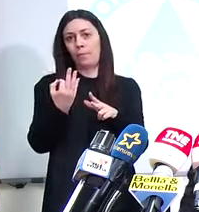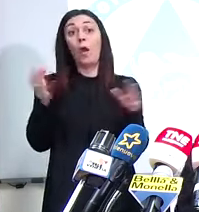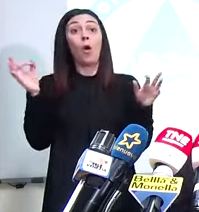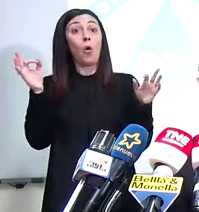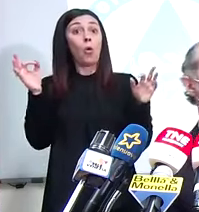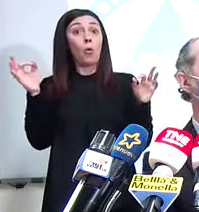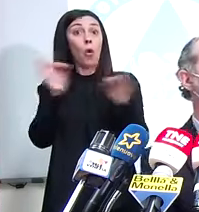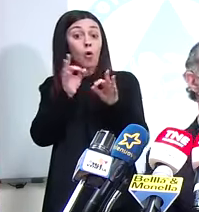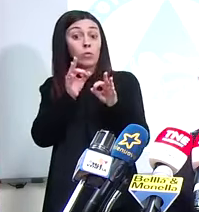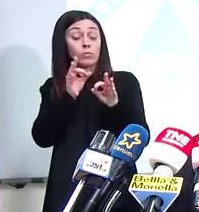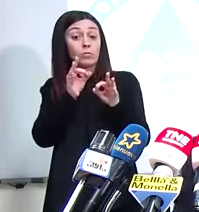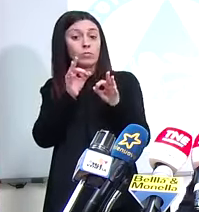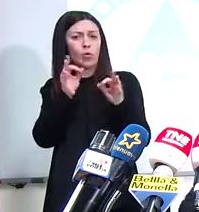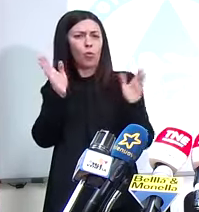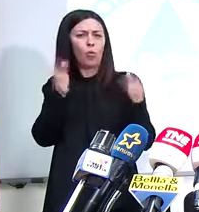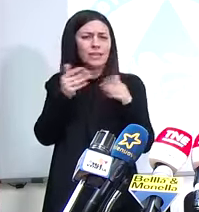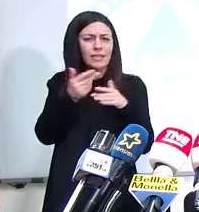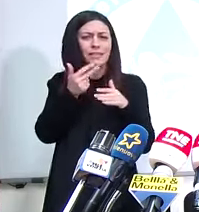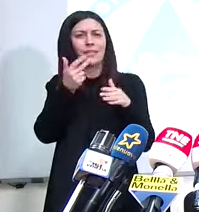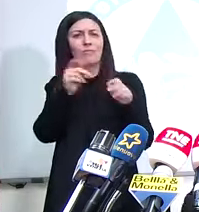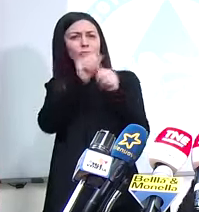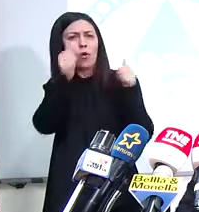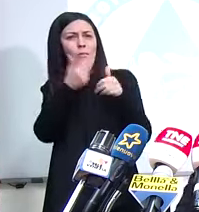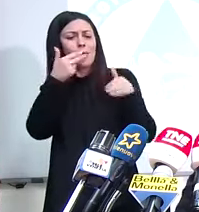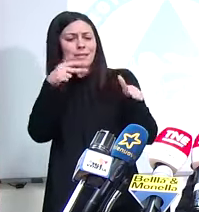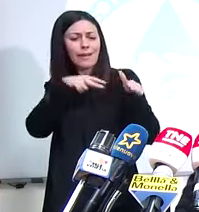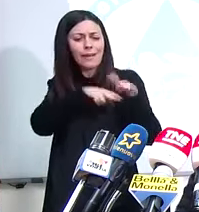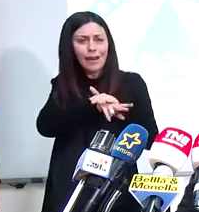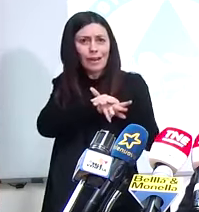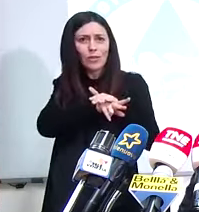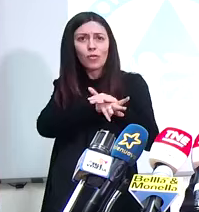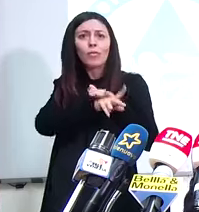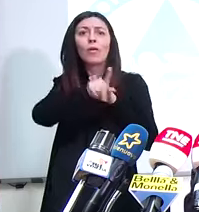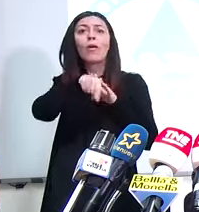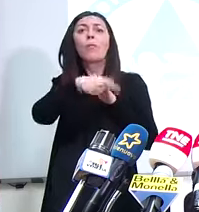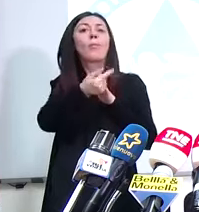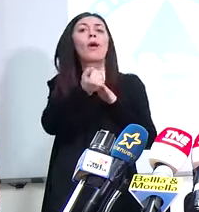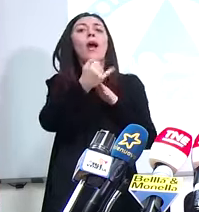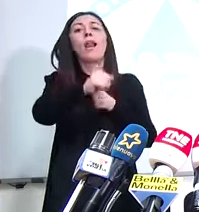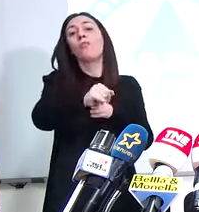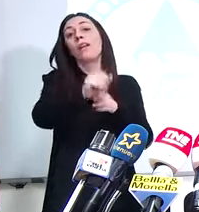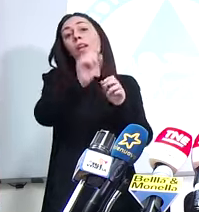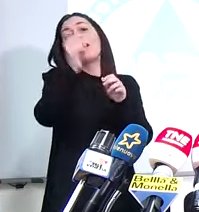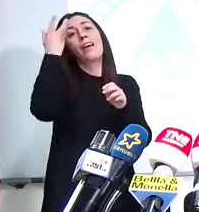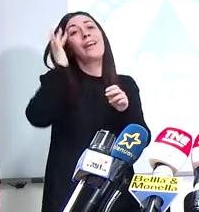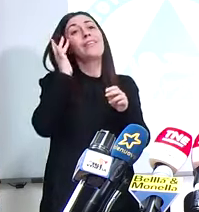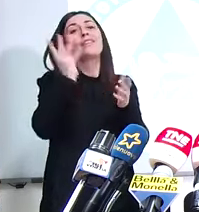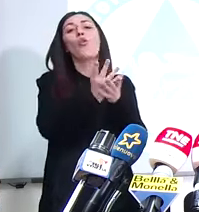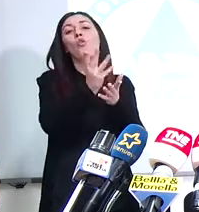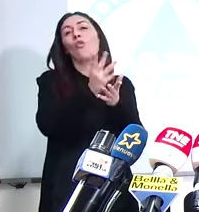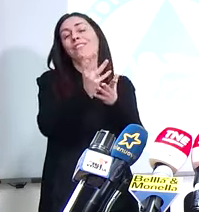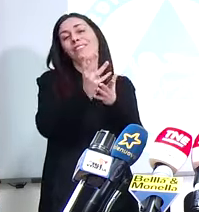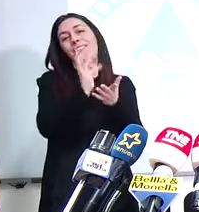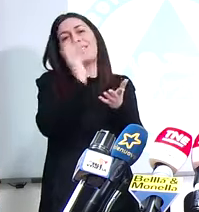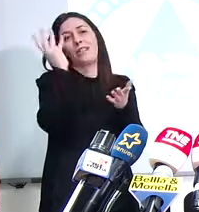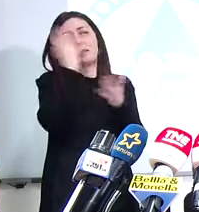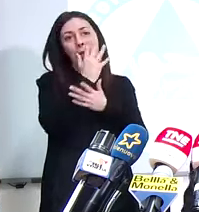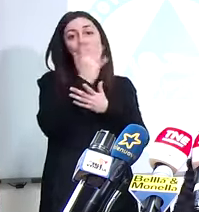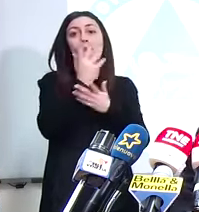poi finisce che escono anche notizie strampalate visto considera dove c'erano tutti i giorni io ho sempre preferito